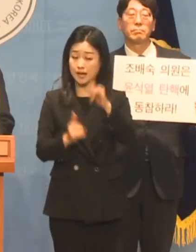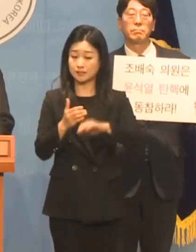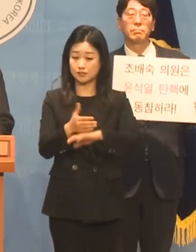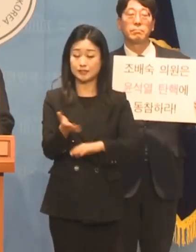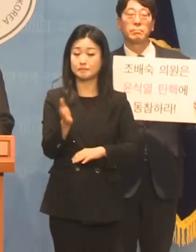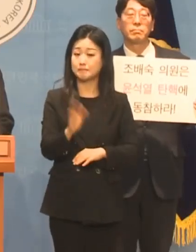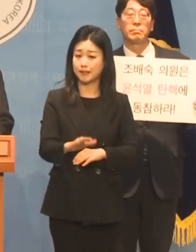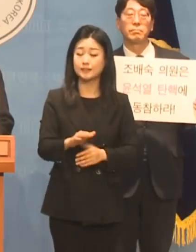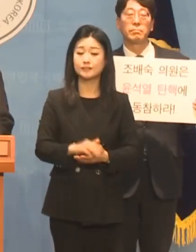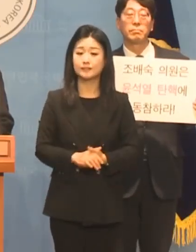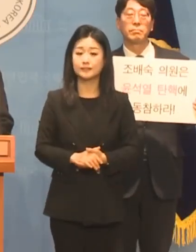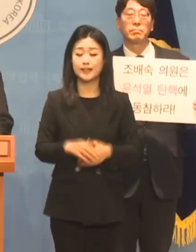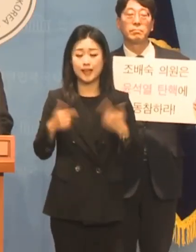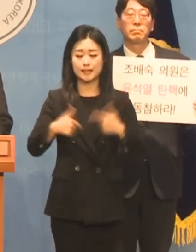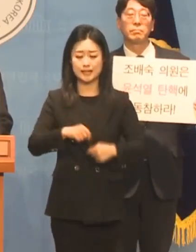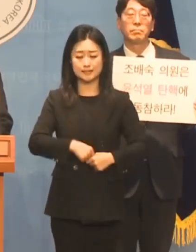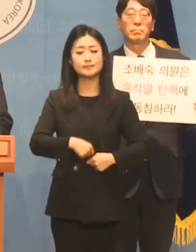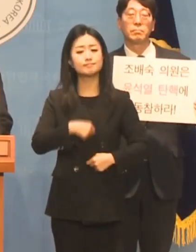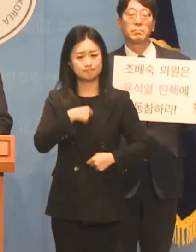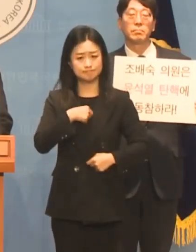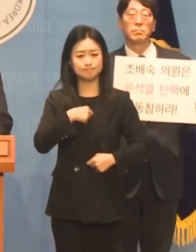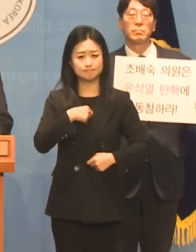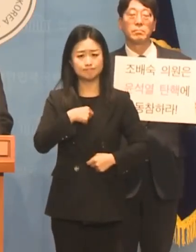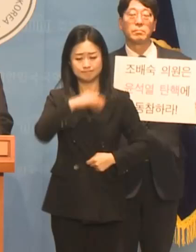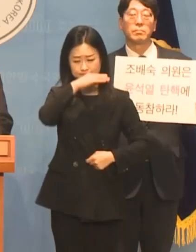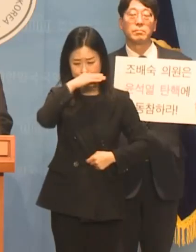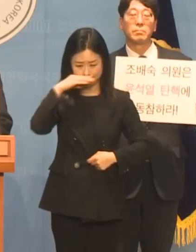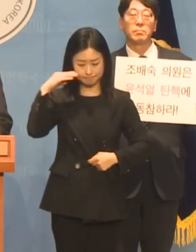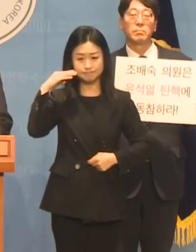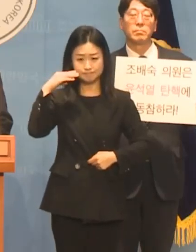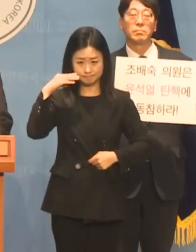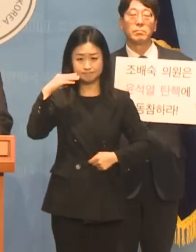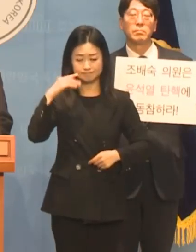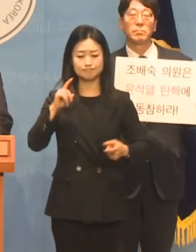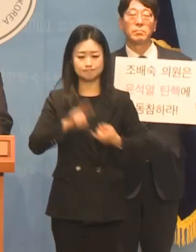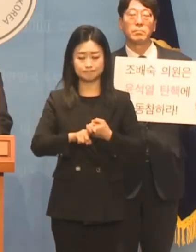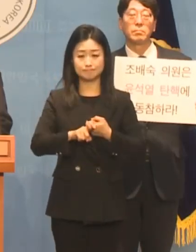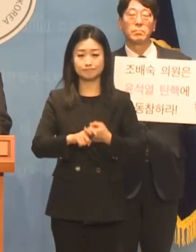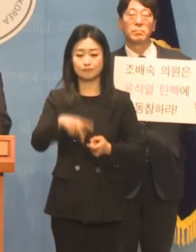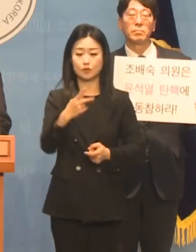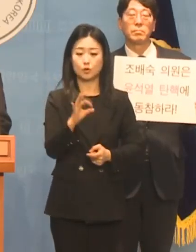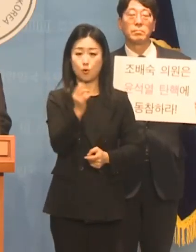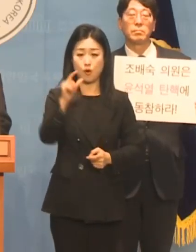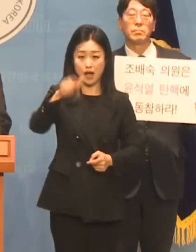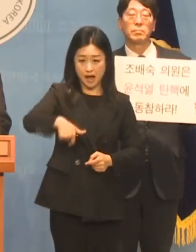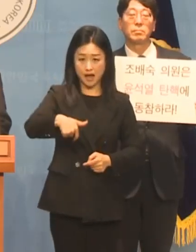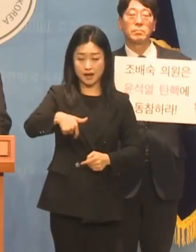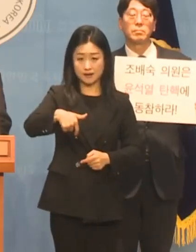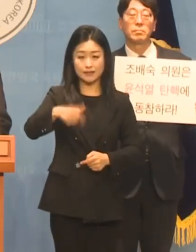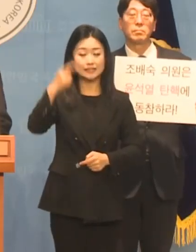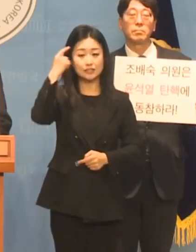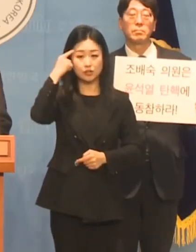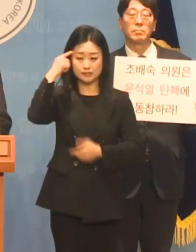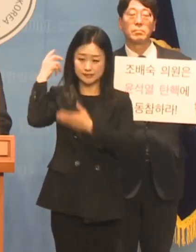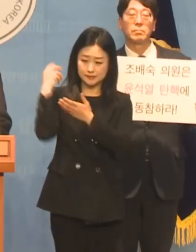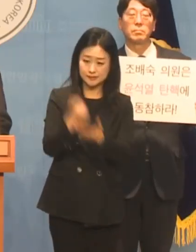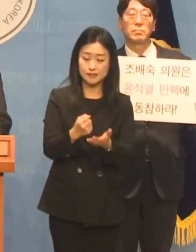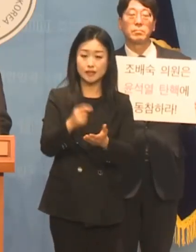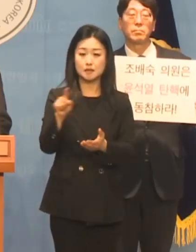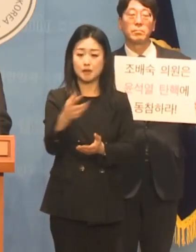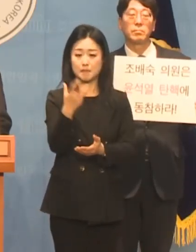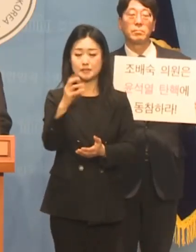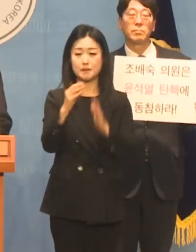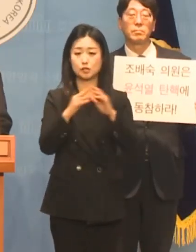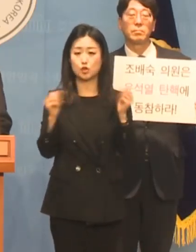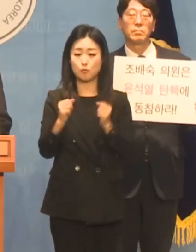가더라도 늘 진실과 정의의 편에 있다. 동학농민혁명의 정신을 계승한 180만